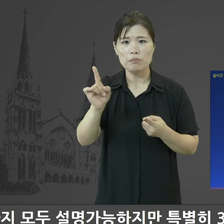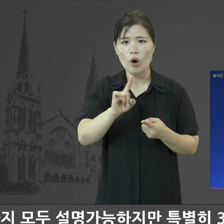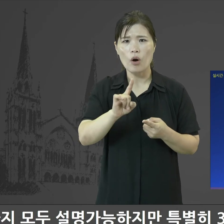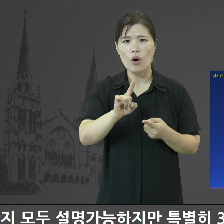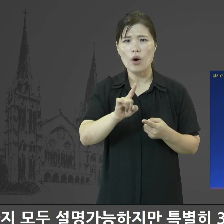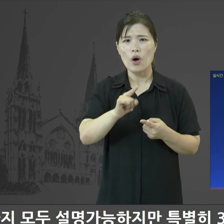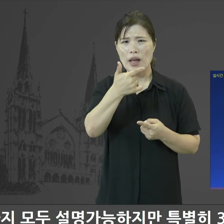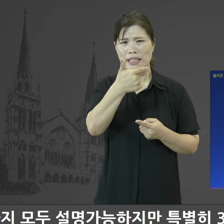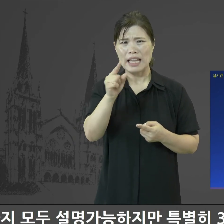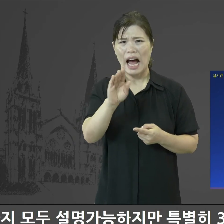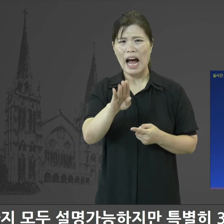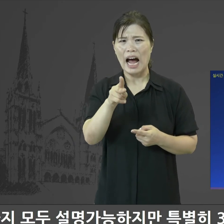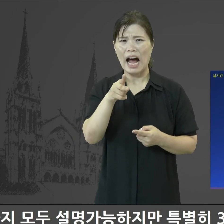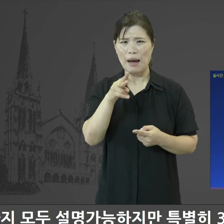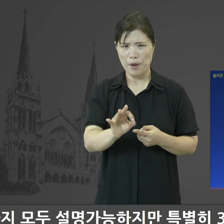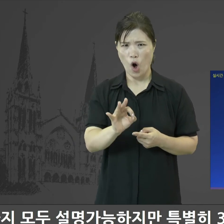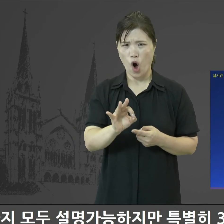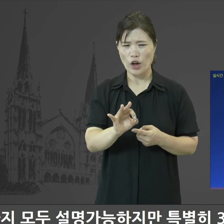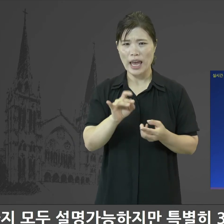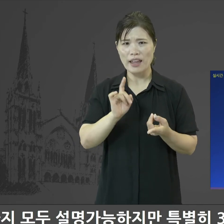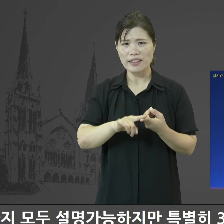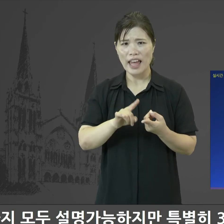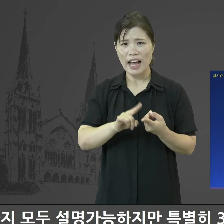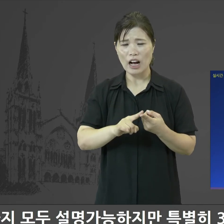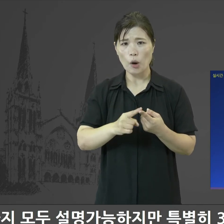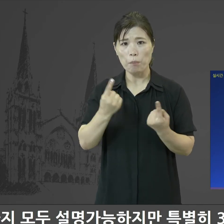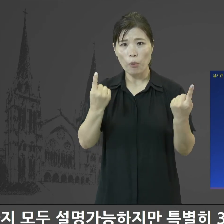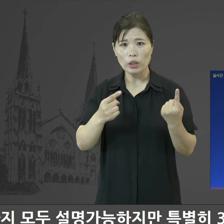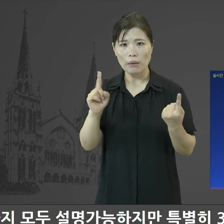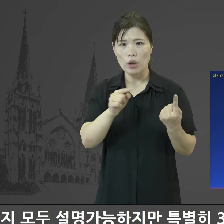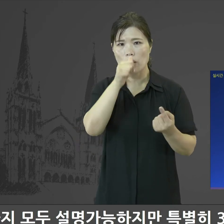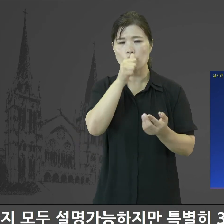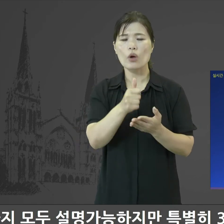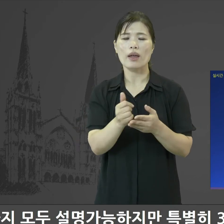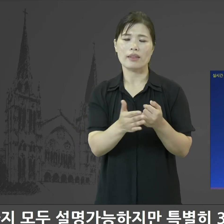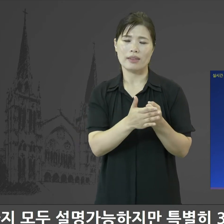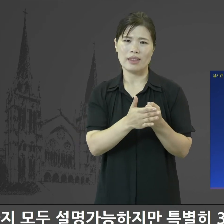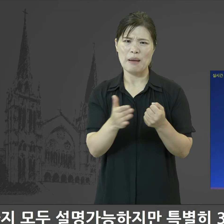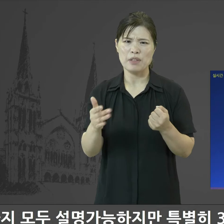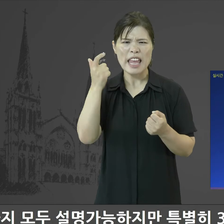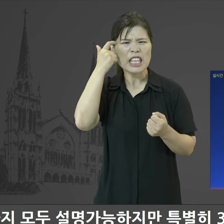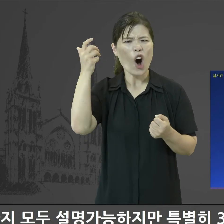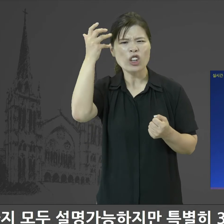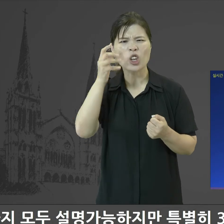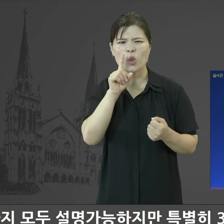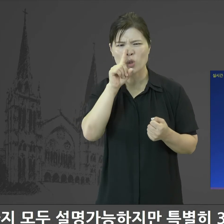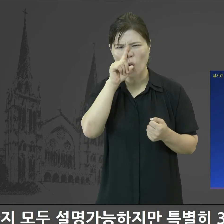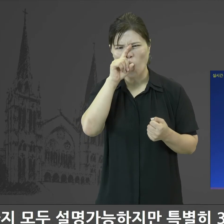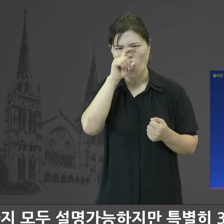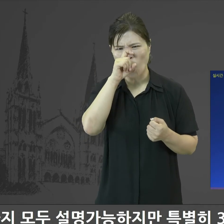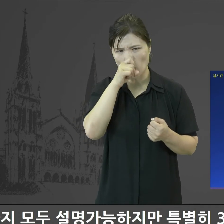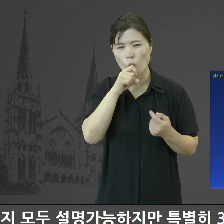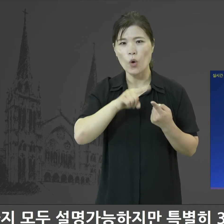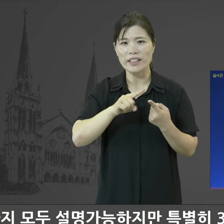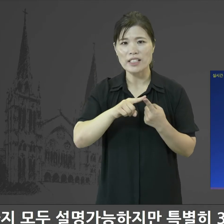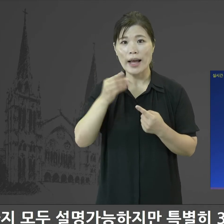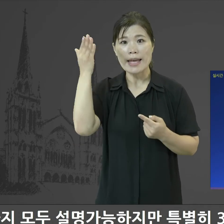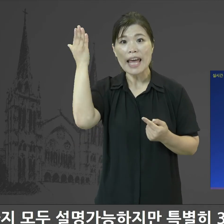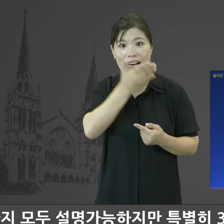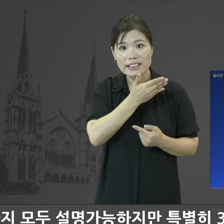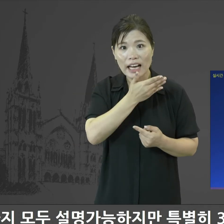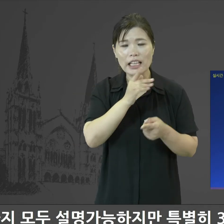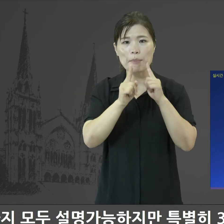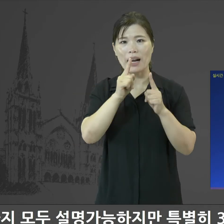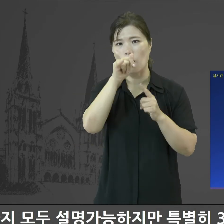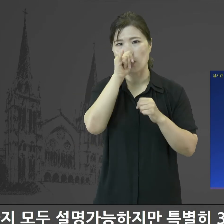인한 더러움보다는 죄로 말미암은 영적인 더러움으로부터 깨끗해지는 것, 이것을 상징합니다.